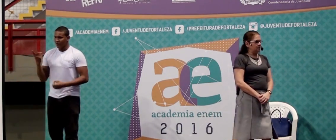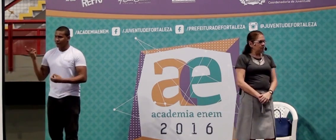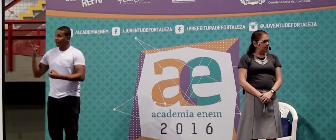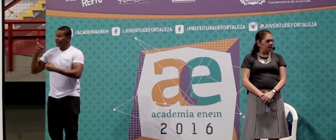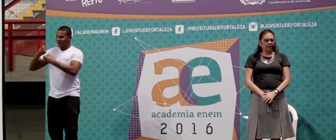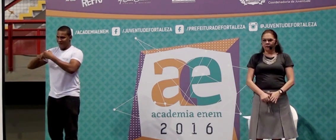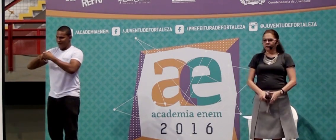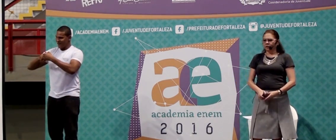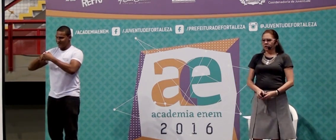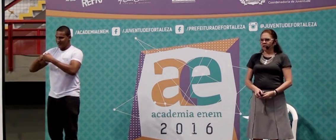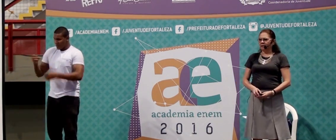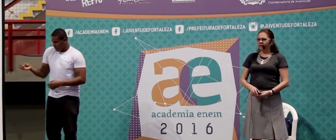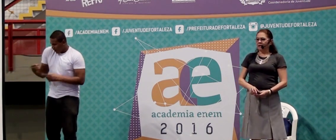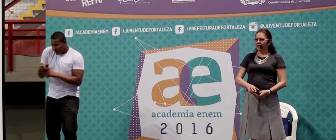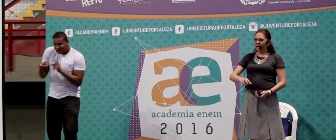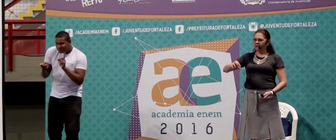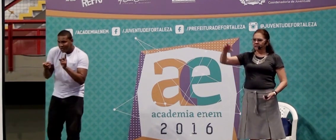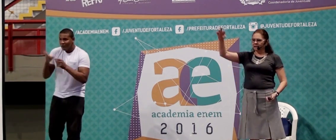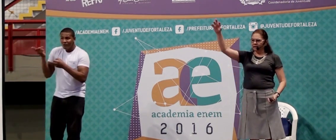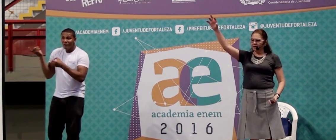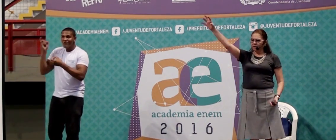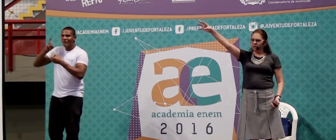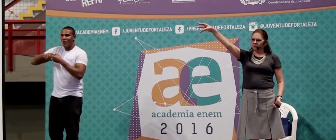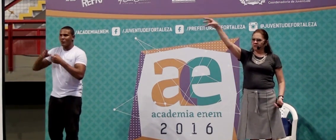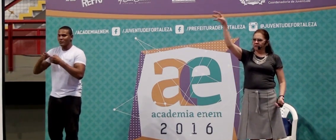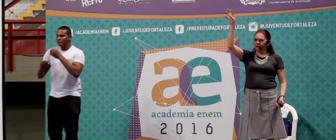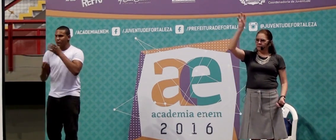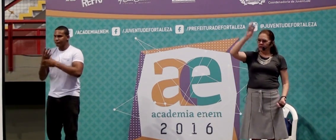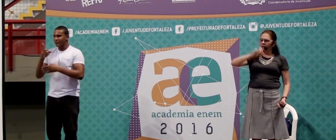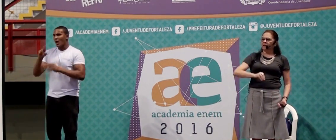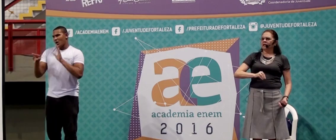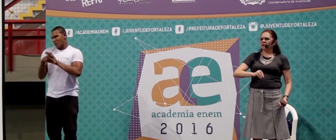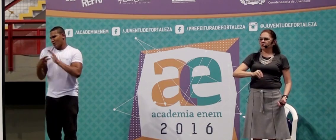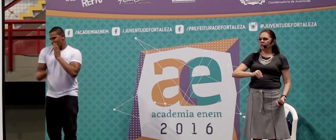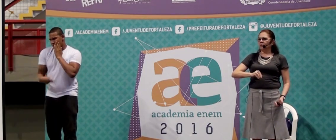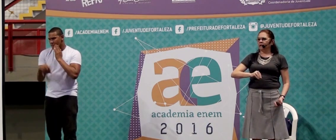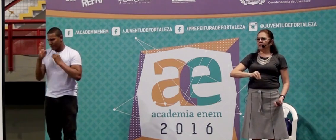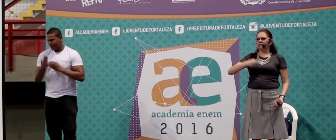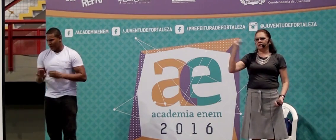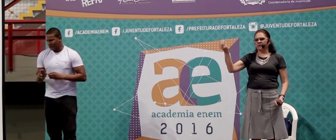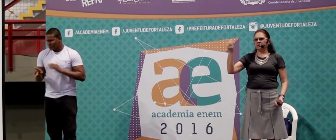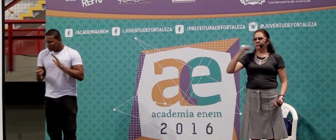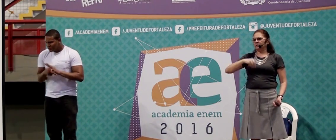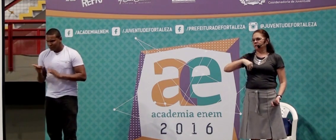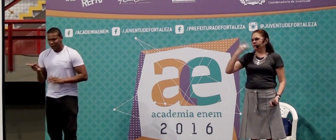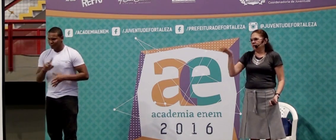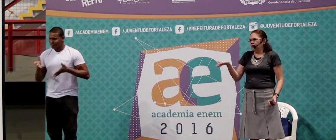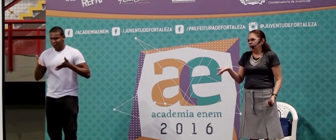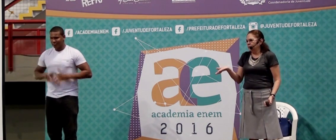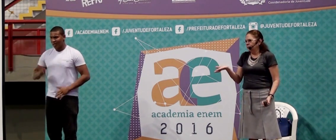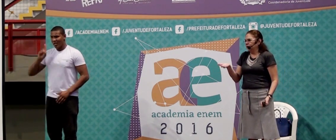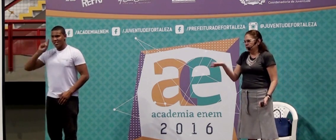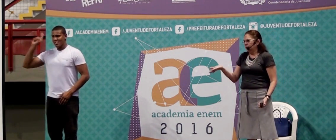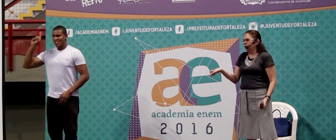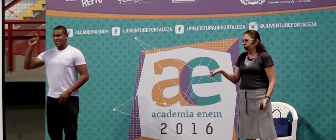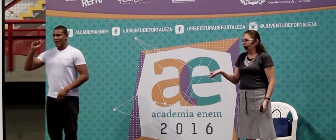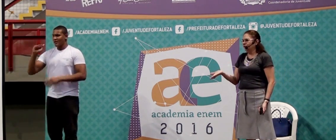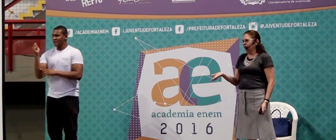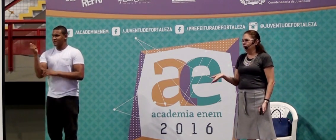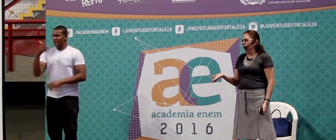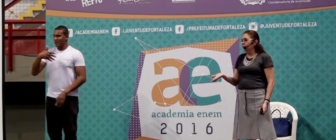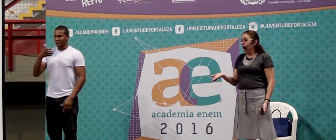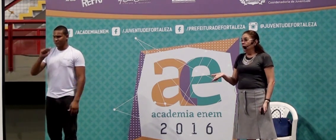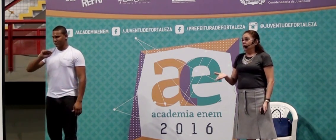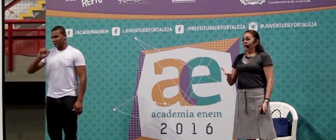no Brasil. Ela foi originada na Ásia, a gente sabe, e ela chegou aqui através de pessoas que vieram, por exemplo,